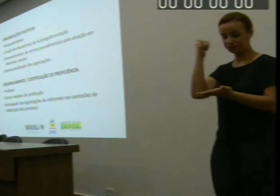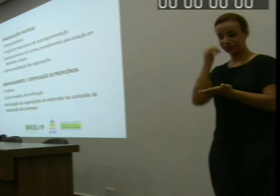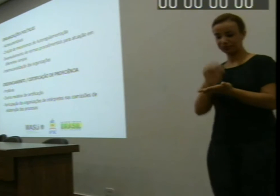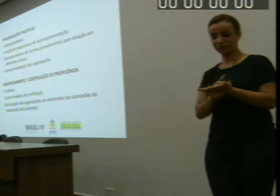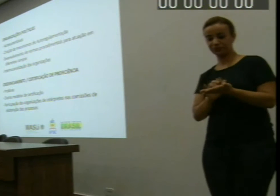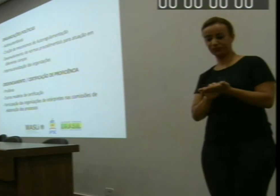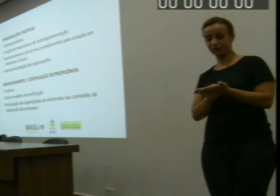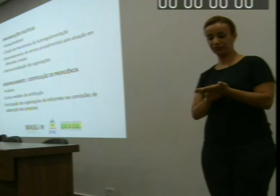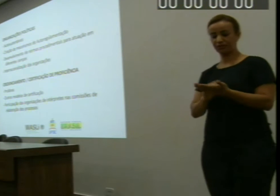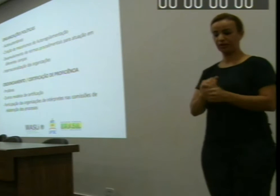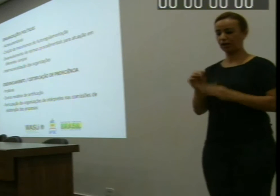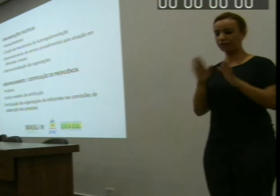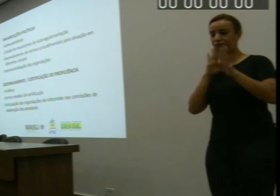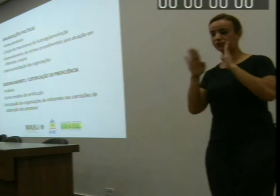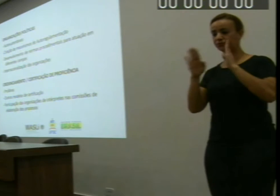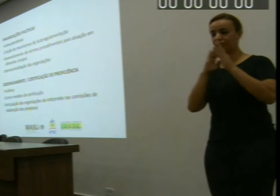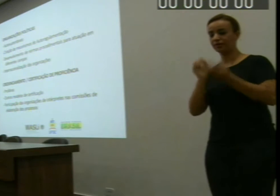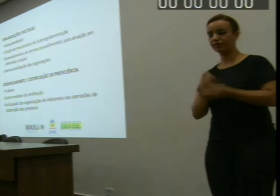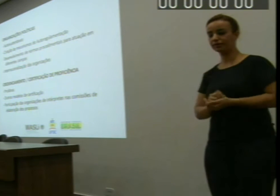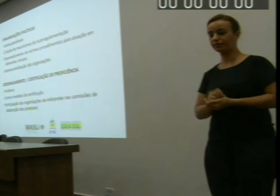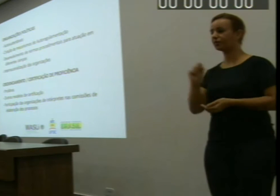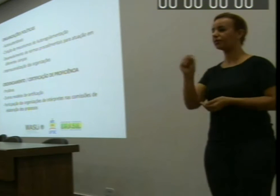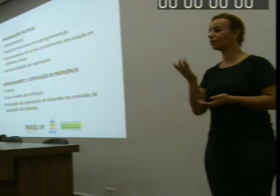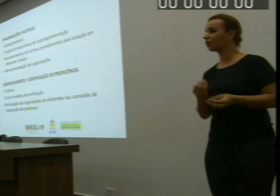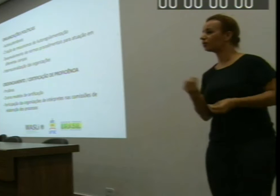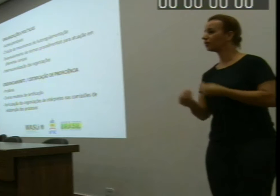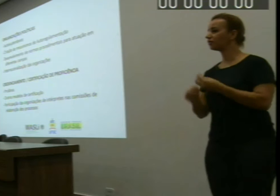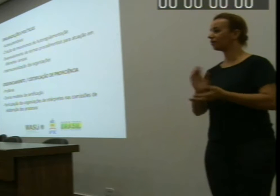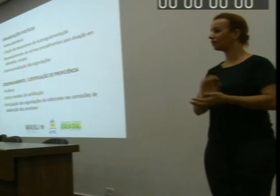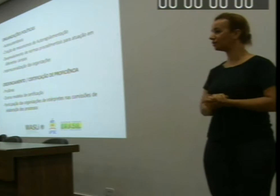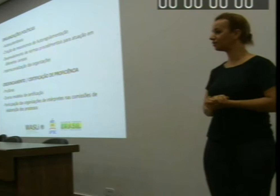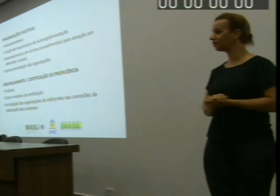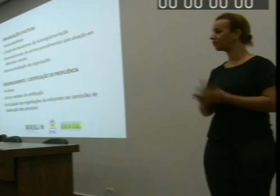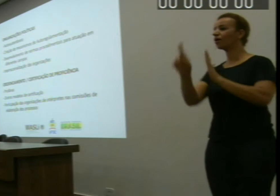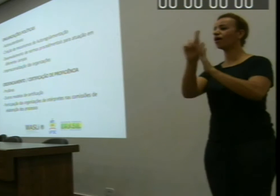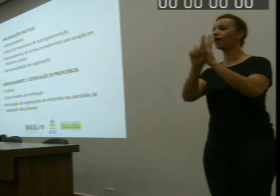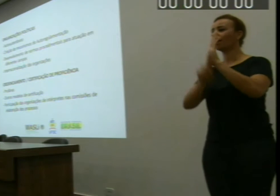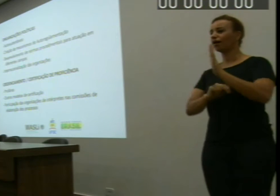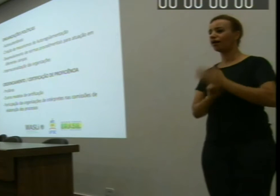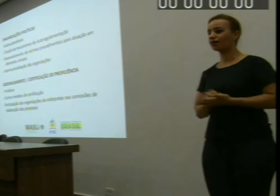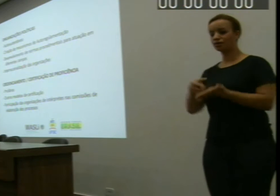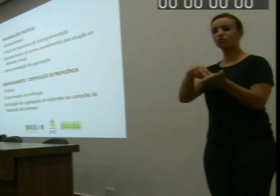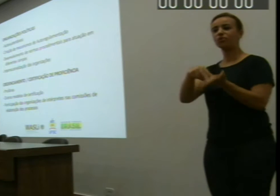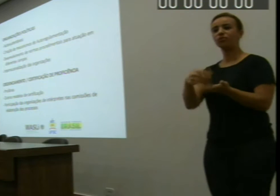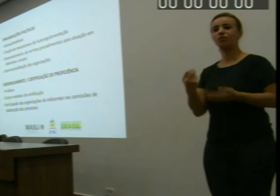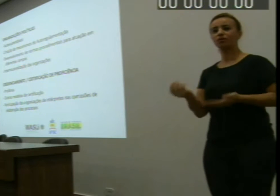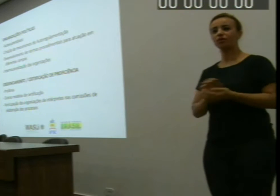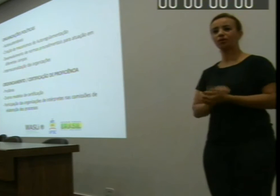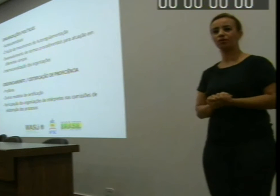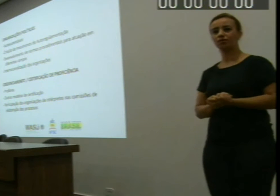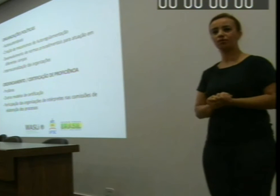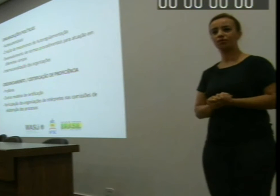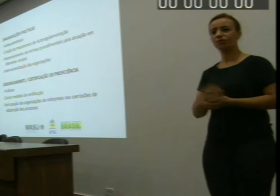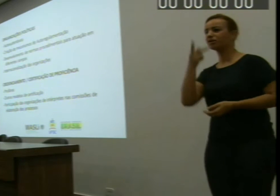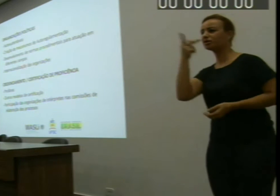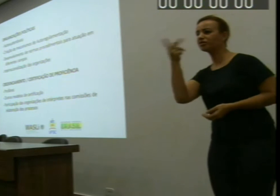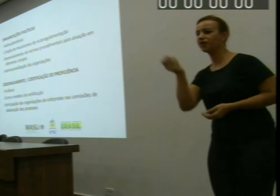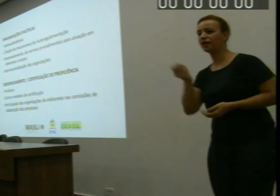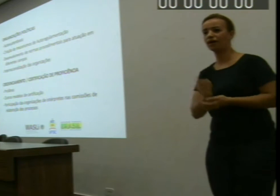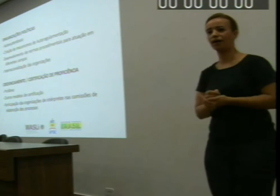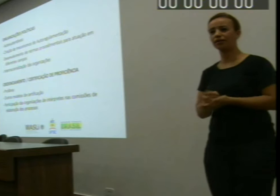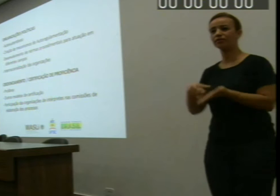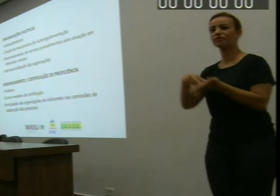Facebook ele dá apoio mas como que é esse apoio Quais são as regras desse apoio Qual é o que que se determina dele nesse